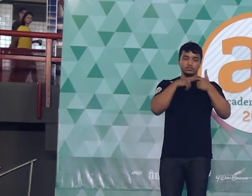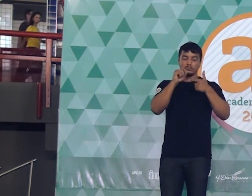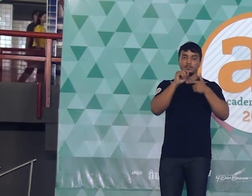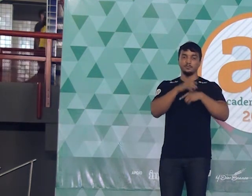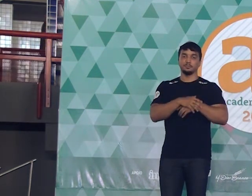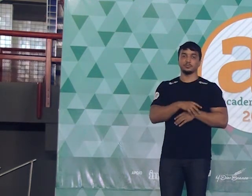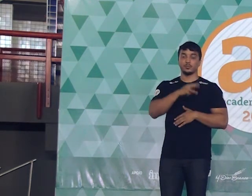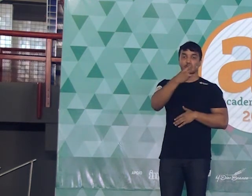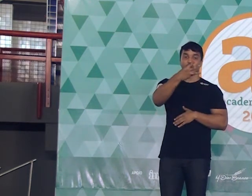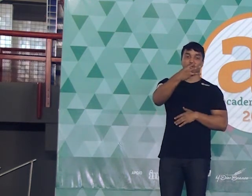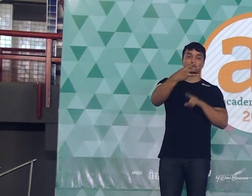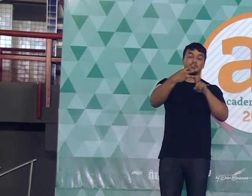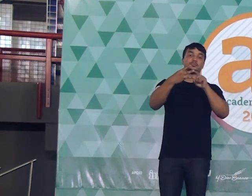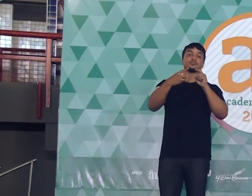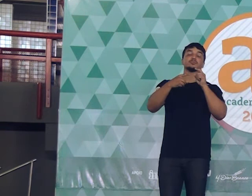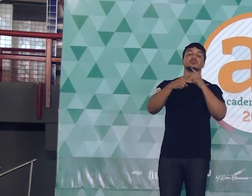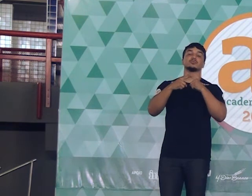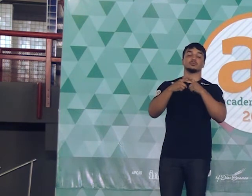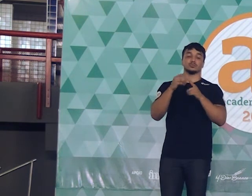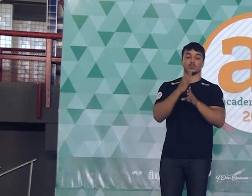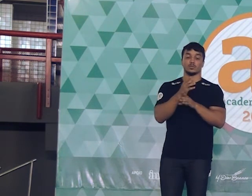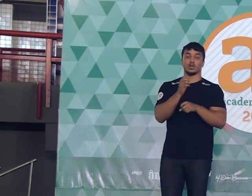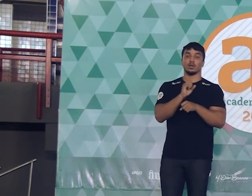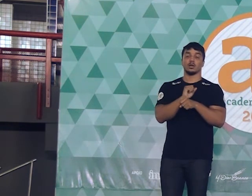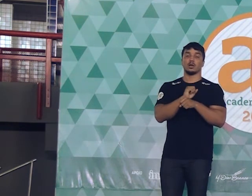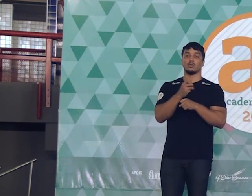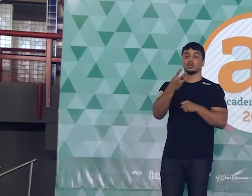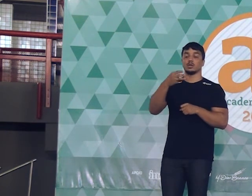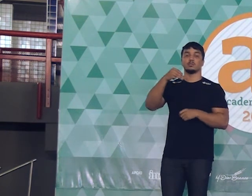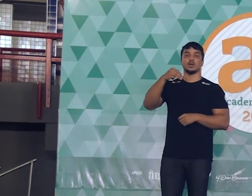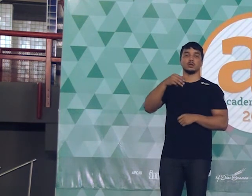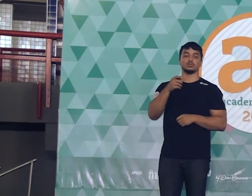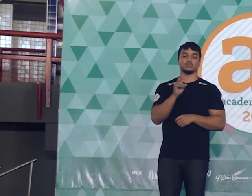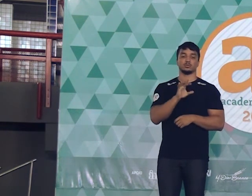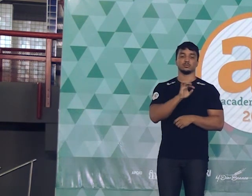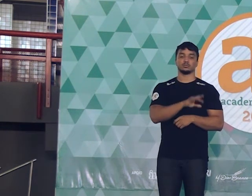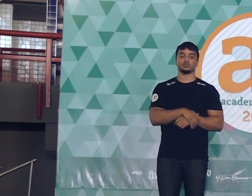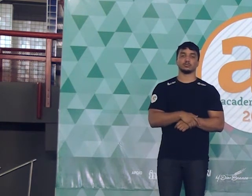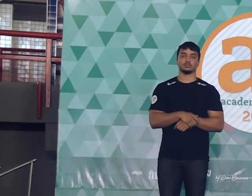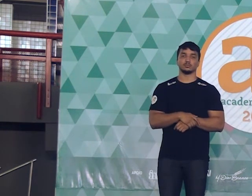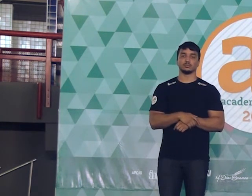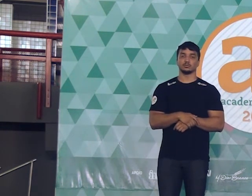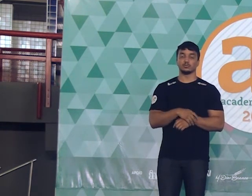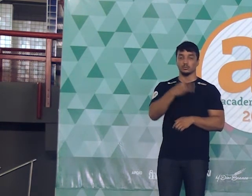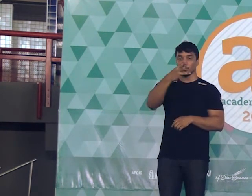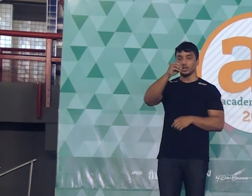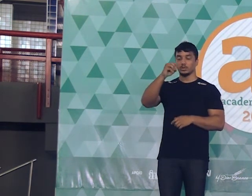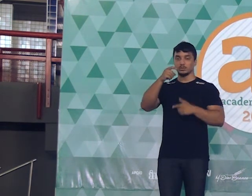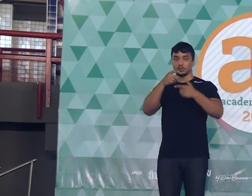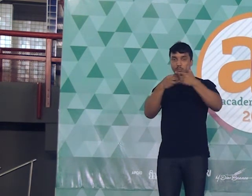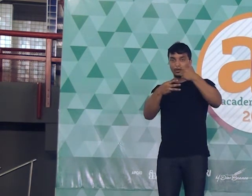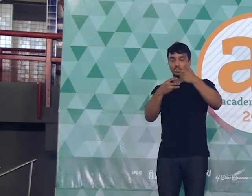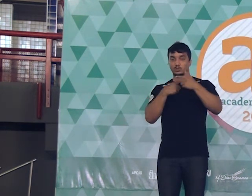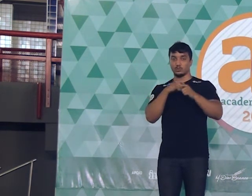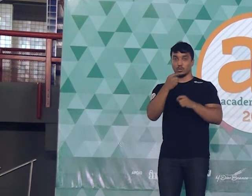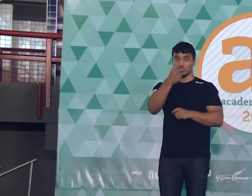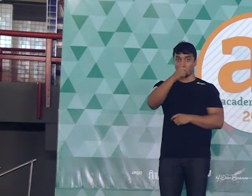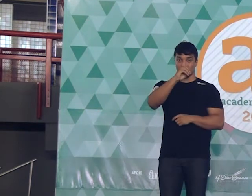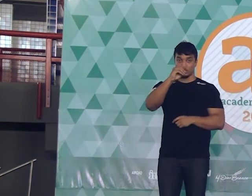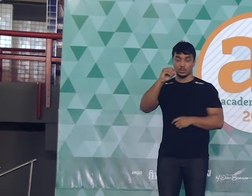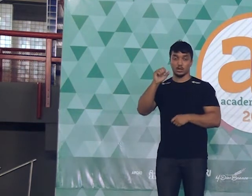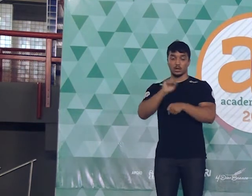por 3, porque cada carro tem 3 metros. 300 por 3, isso me daria 100